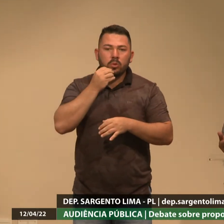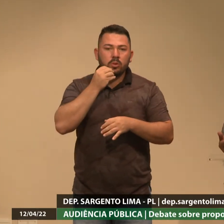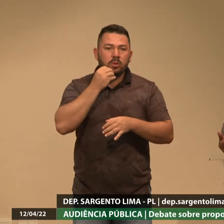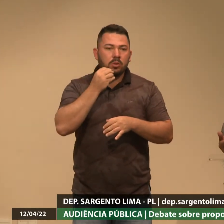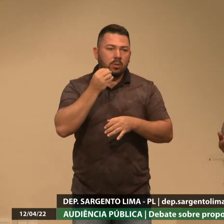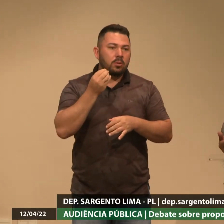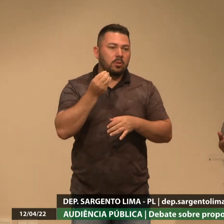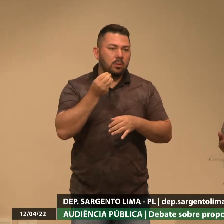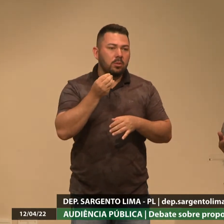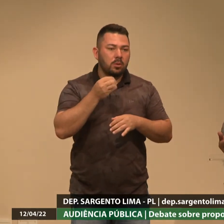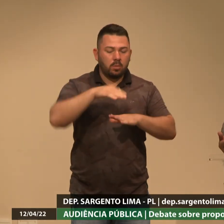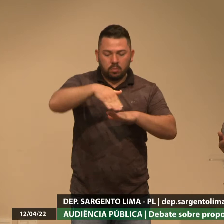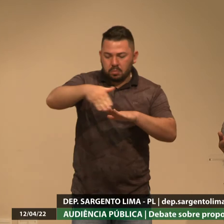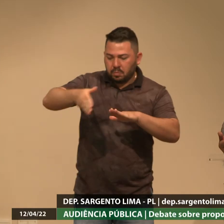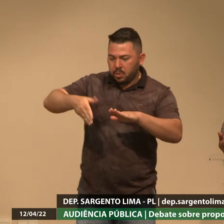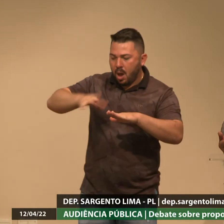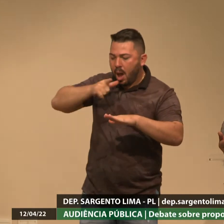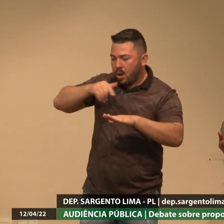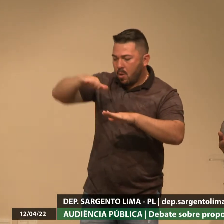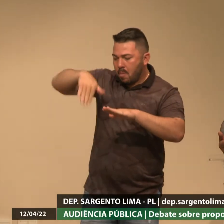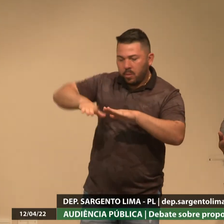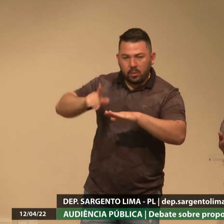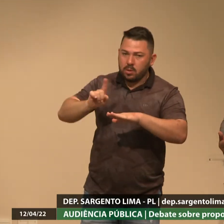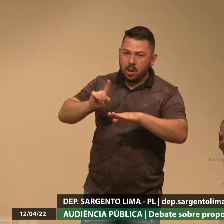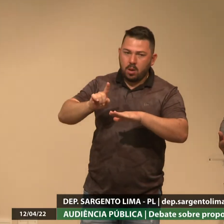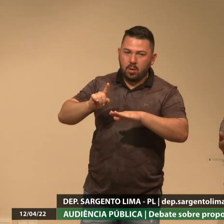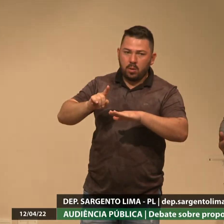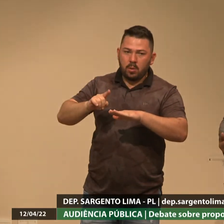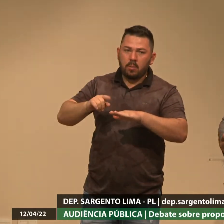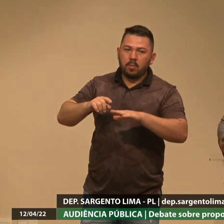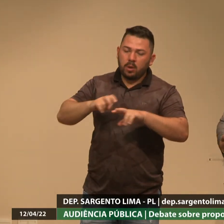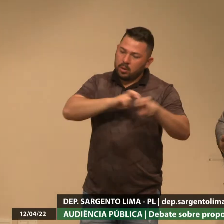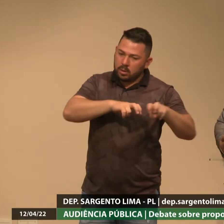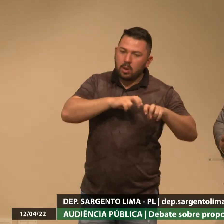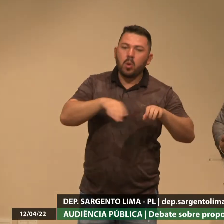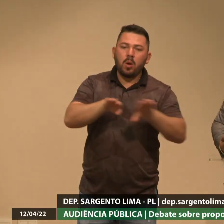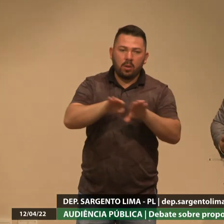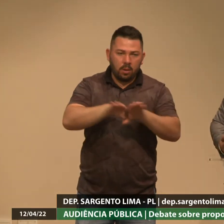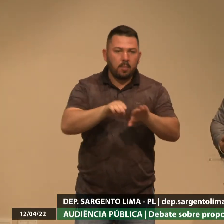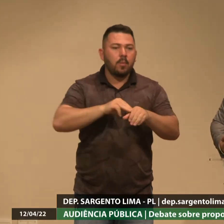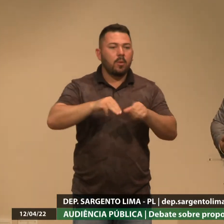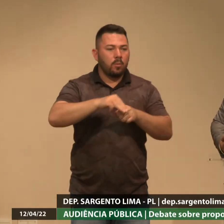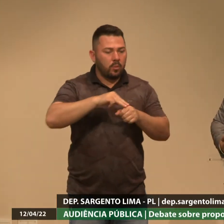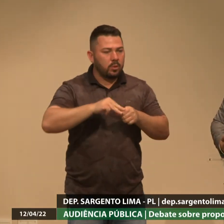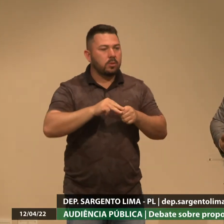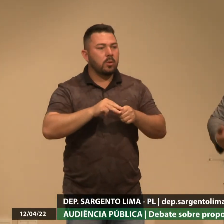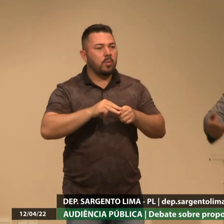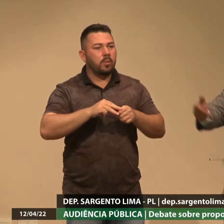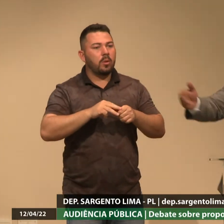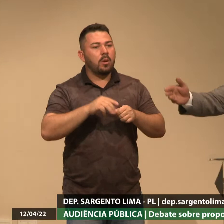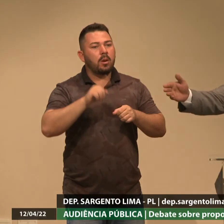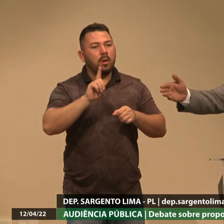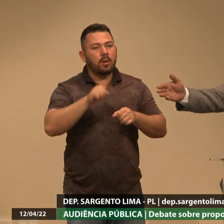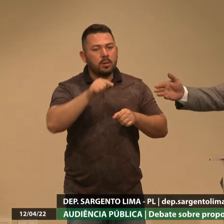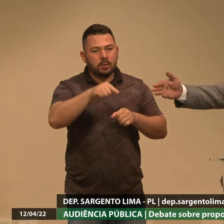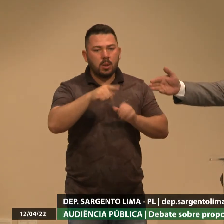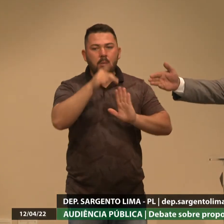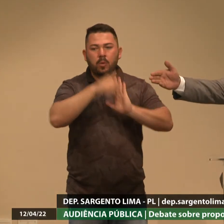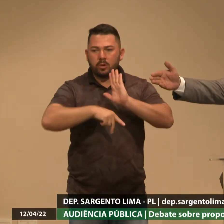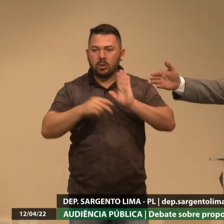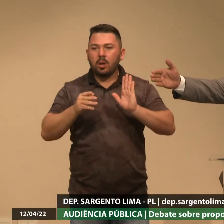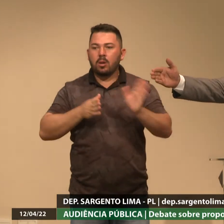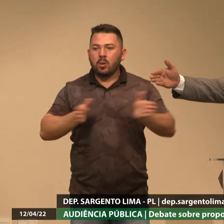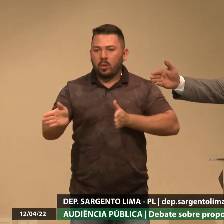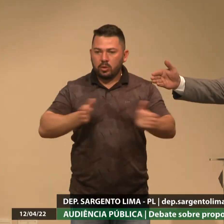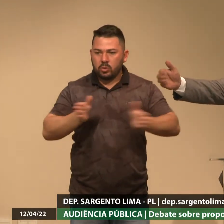os cruzamentos para a faixa Litorânea explorar o turismo é por isso que eu digo esse projeto é um projeto inclusivo e eu acredito que a